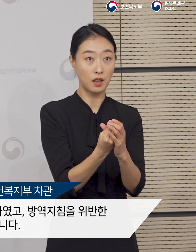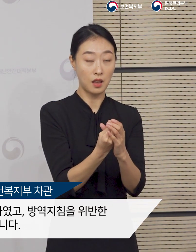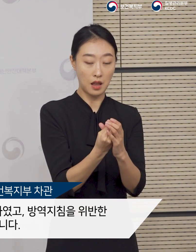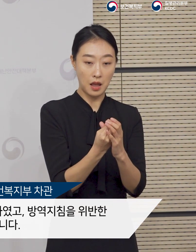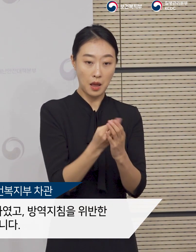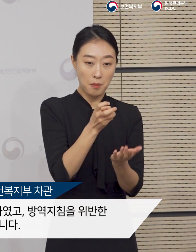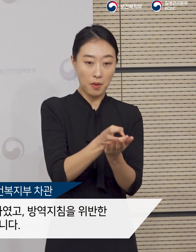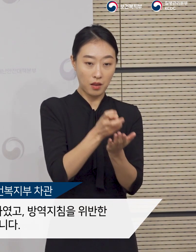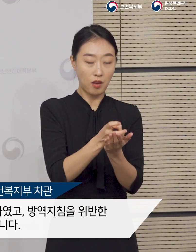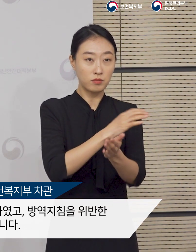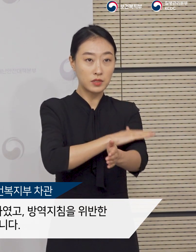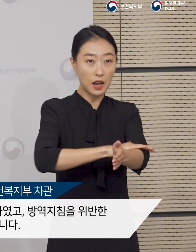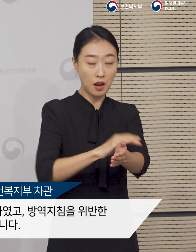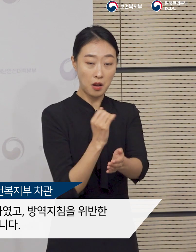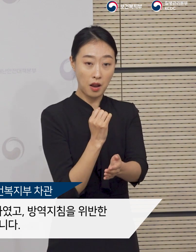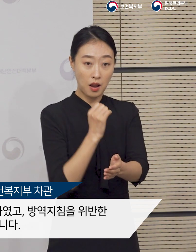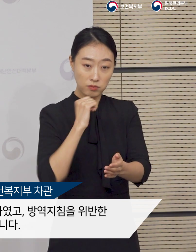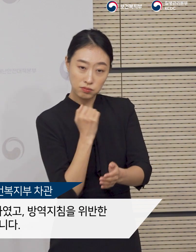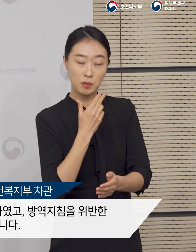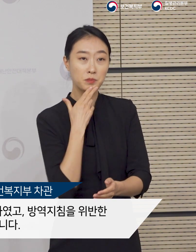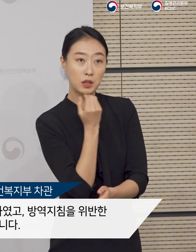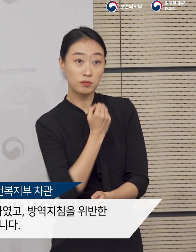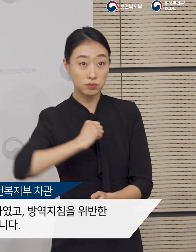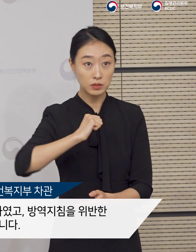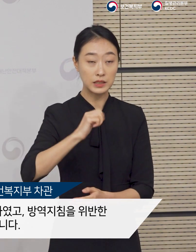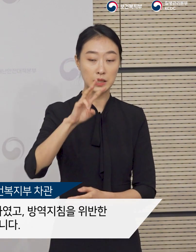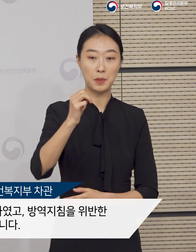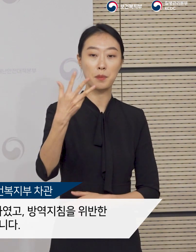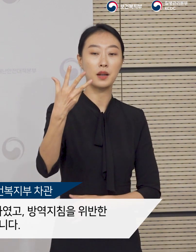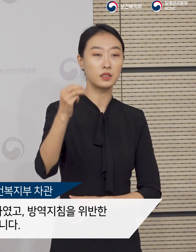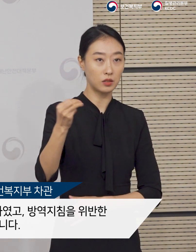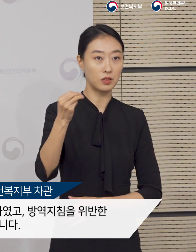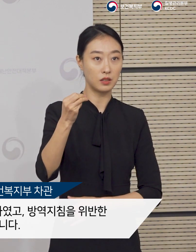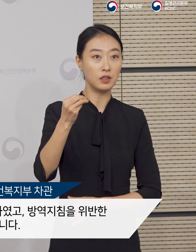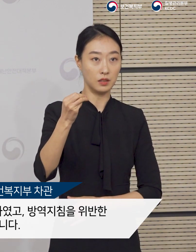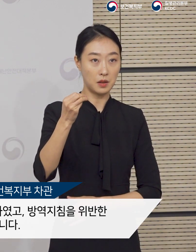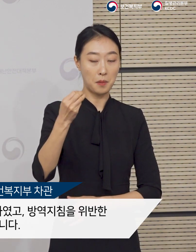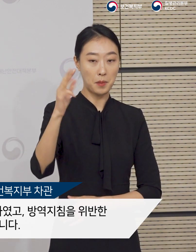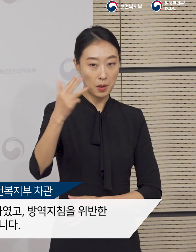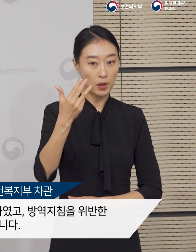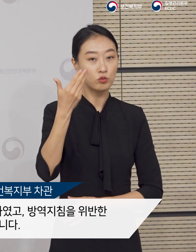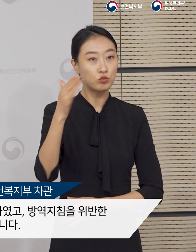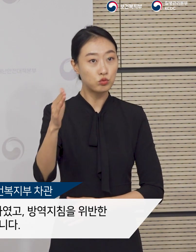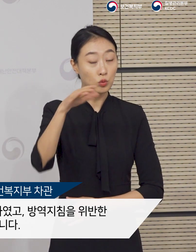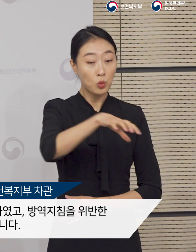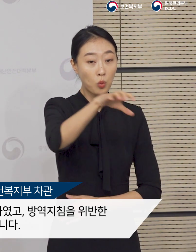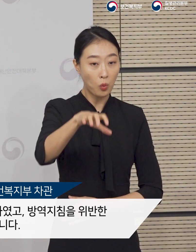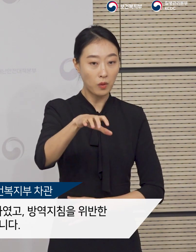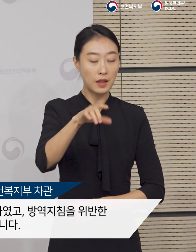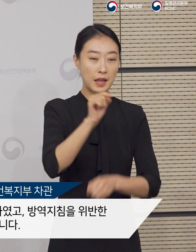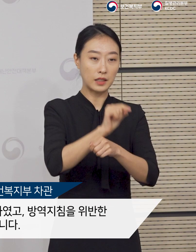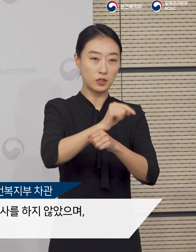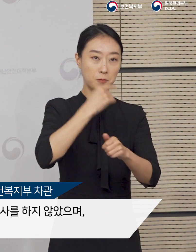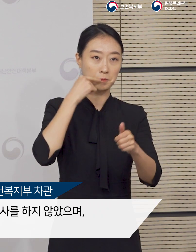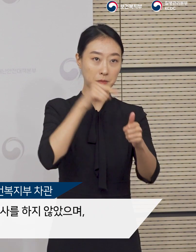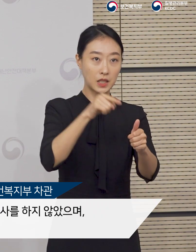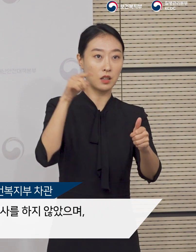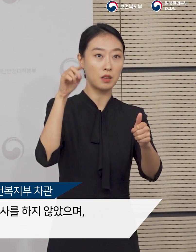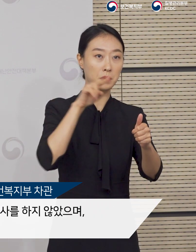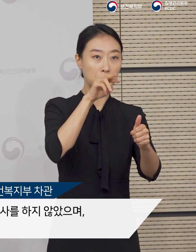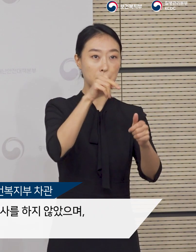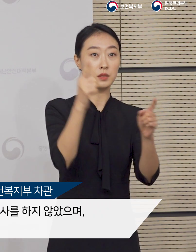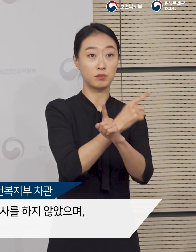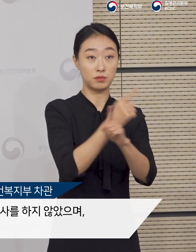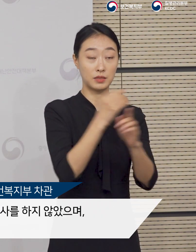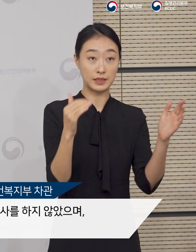지침을 위반한 3만 9,809개소에 대하여 행정 지도를 실시하였습니다. 지난 한 주